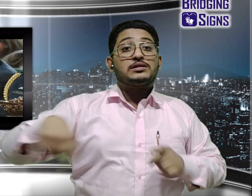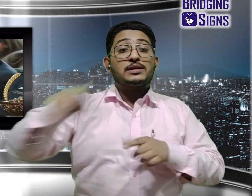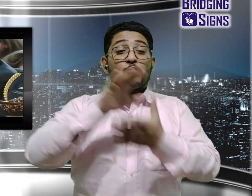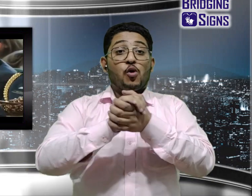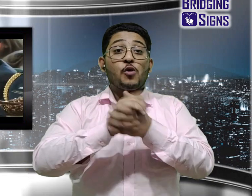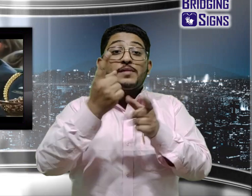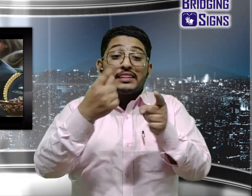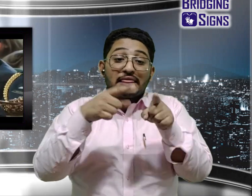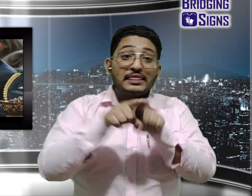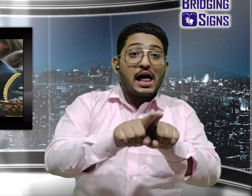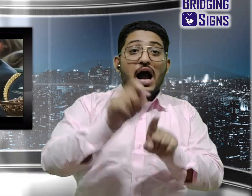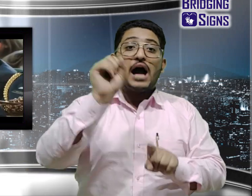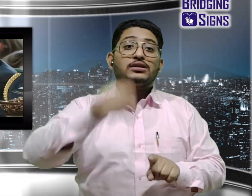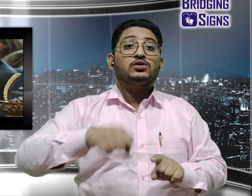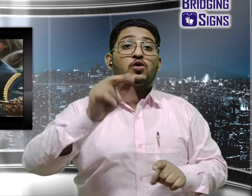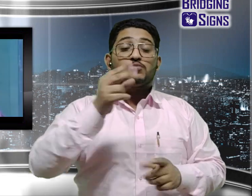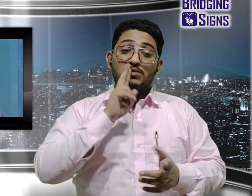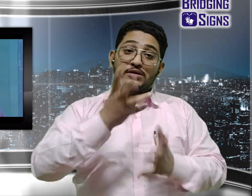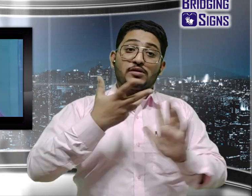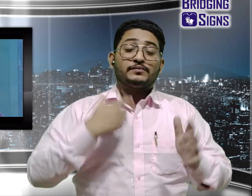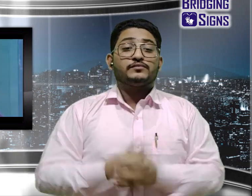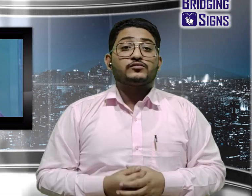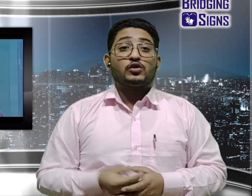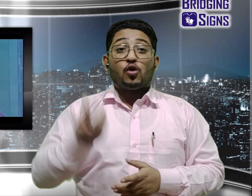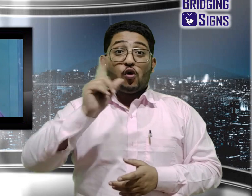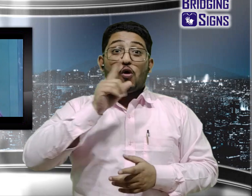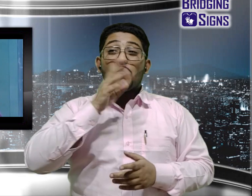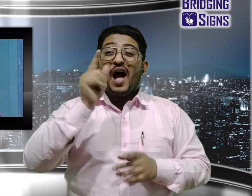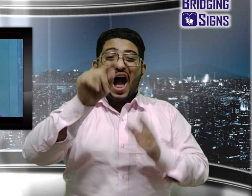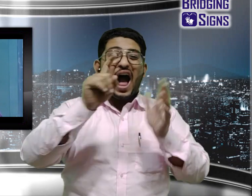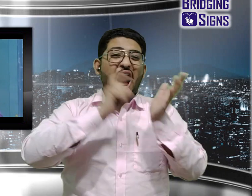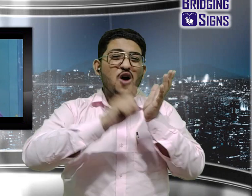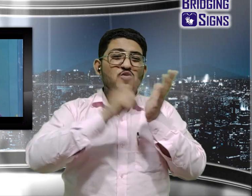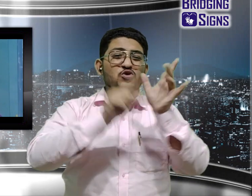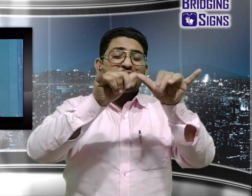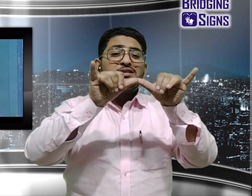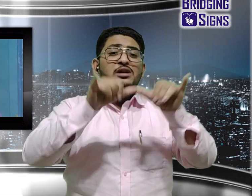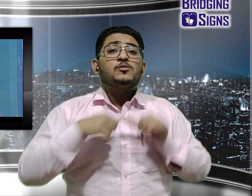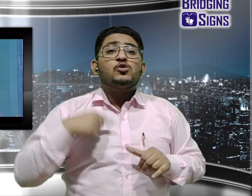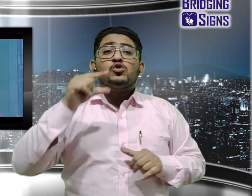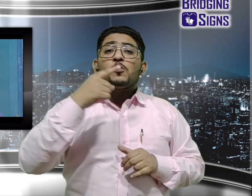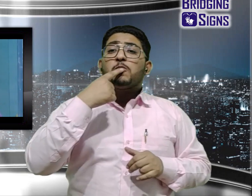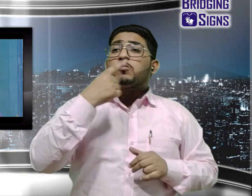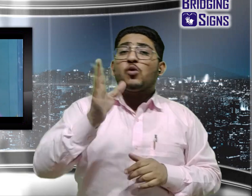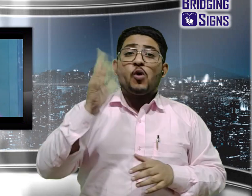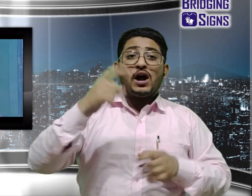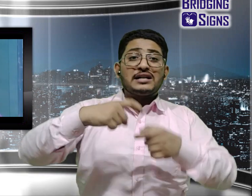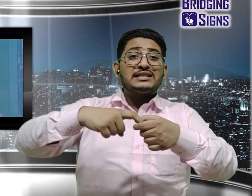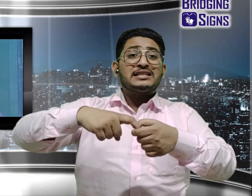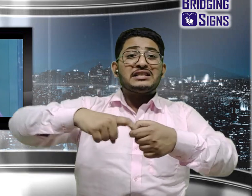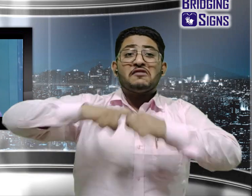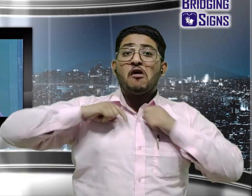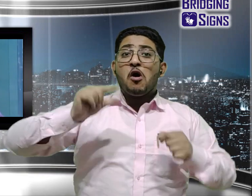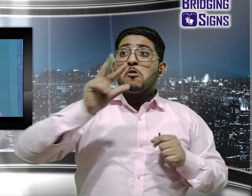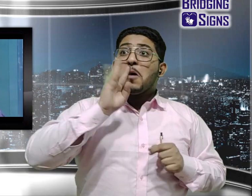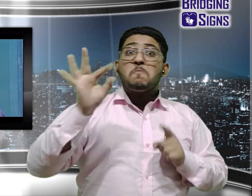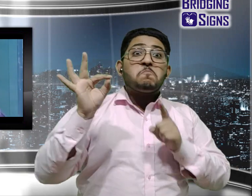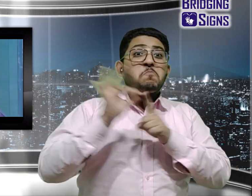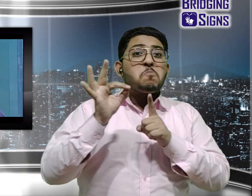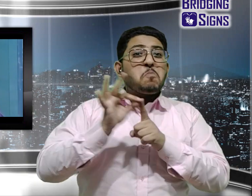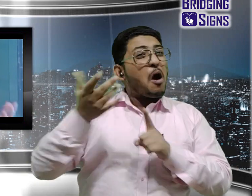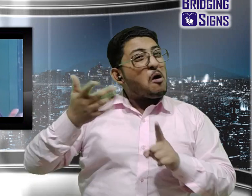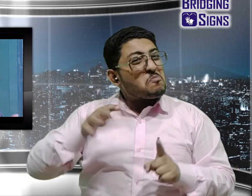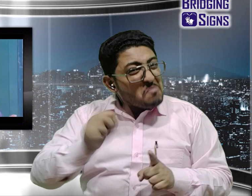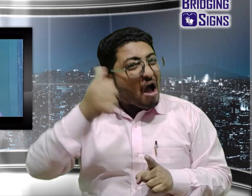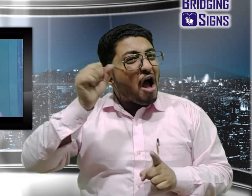हम सब इसको साथ मिलके आगे बढ़ाएंगे। और जो स्केप्टिक्स हैं, मैं स्केप्टिक्स को ये कहना चाहूँगी कि क्वेश्चन हमें ये नहीं पूछना कि पाकिस्तान